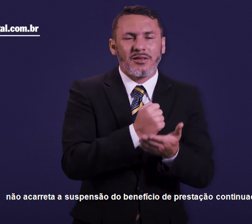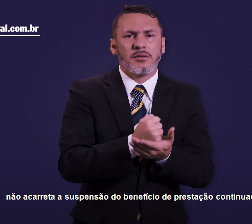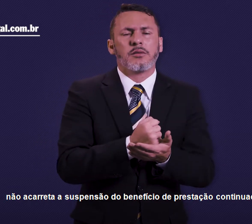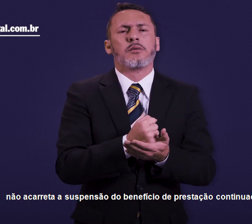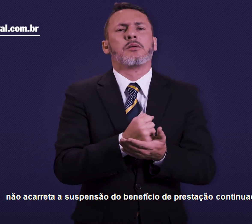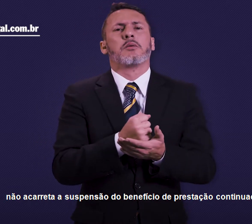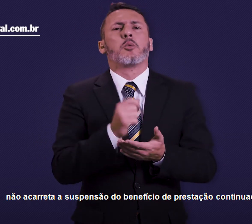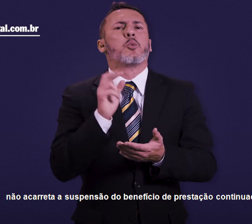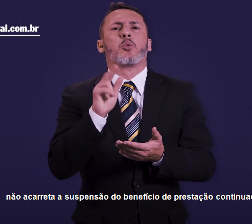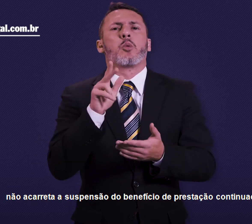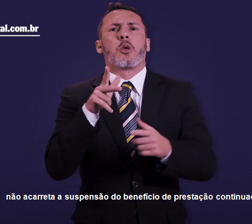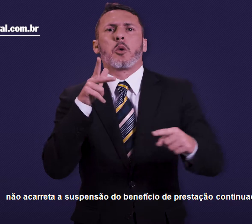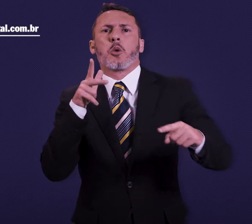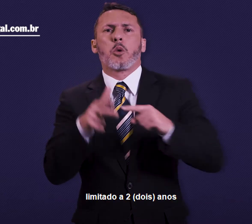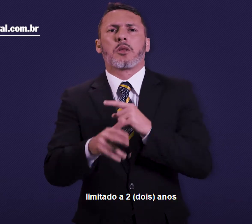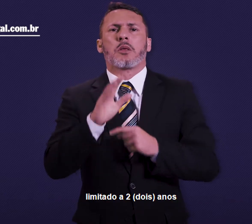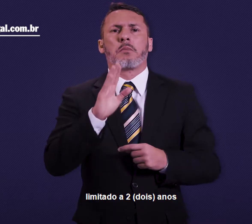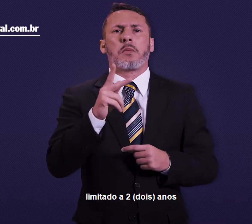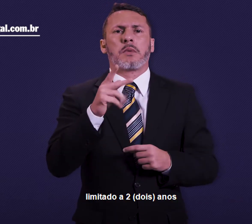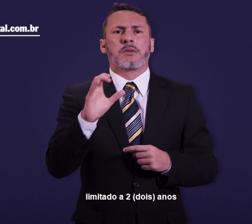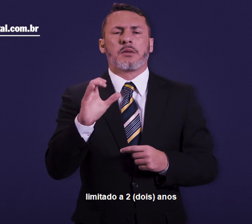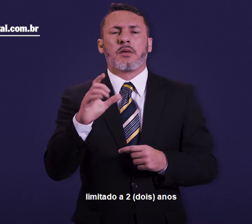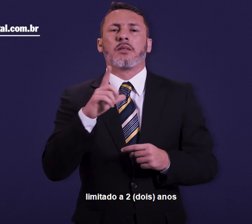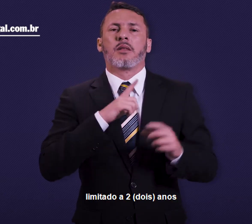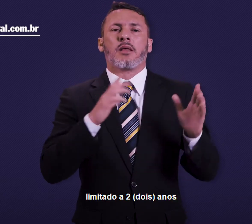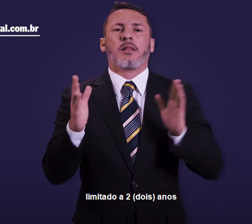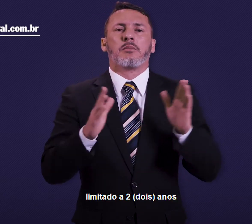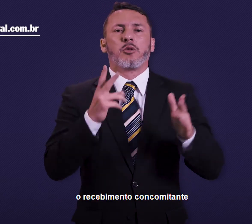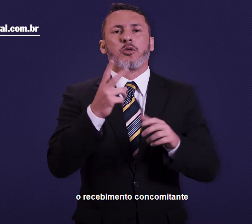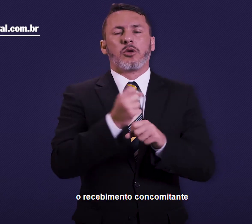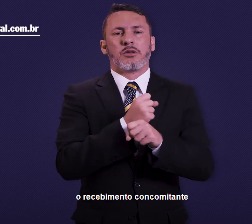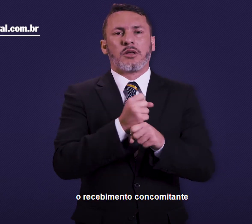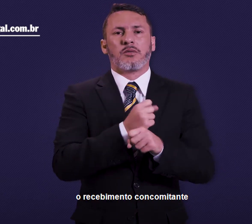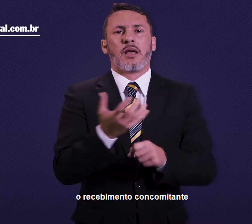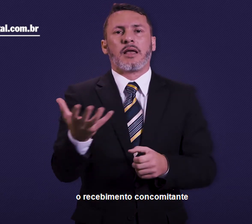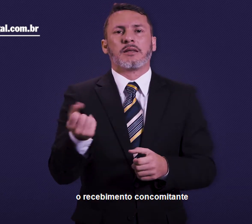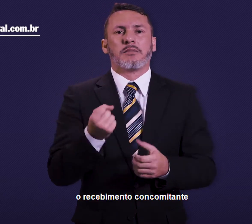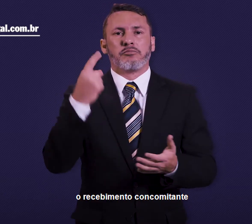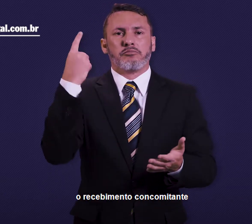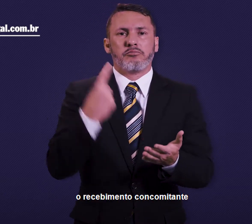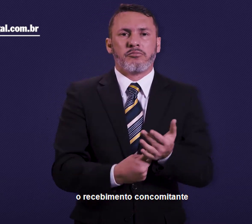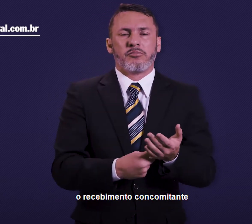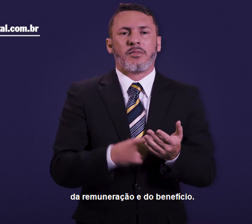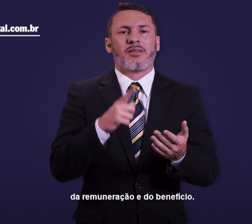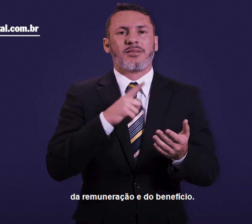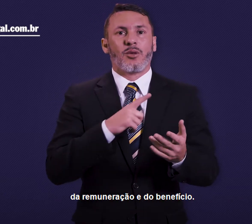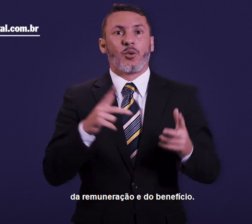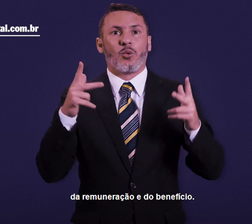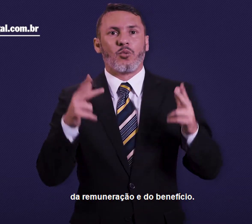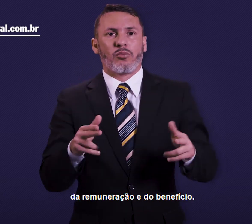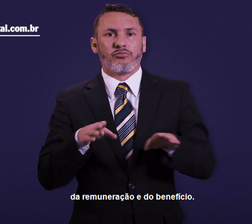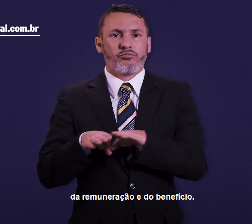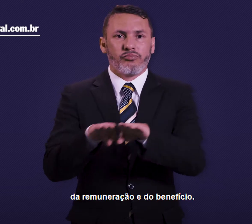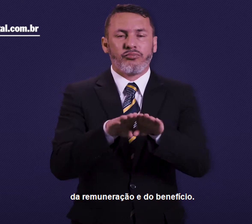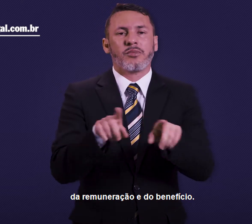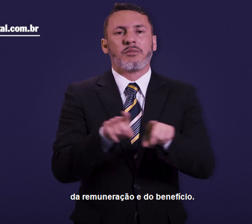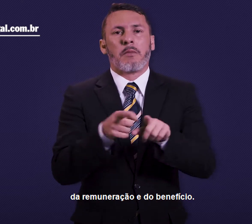de prestação continuada, limitada a 2 anos o recebimento concomitante da remuneração e do